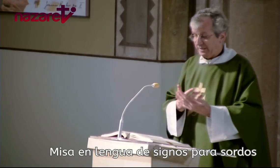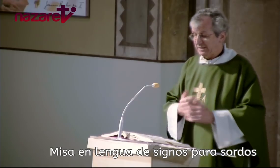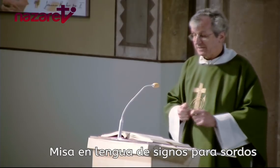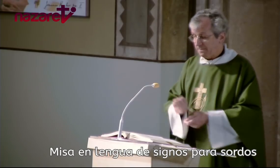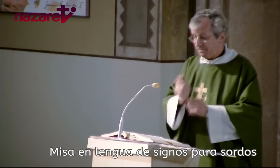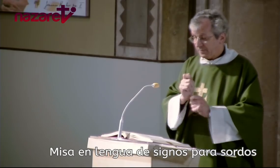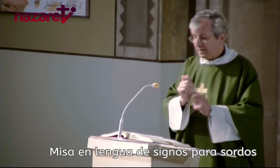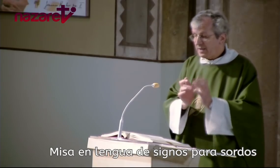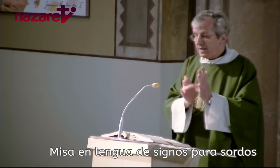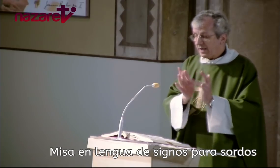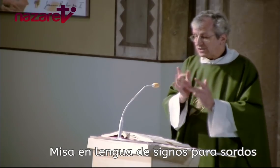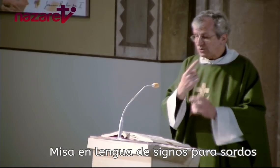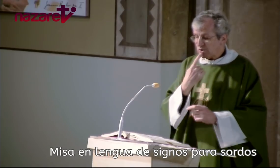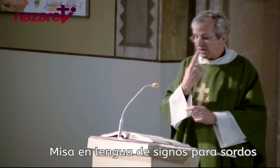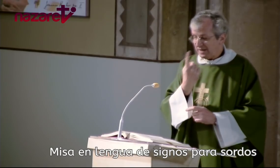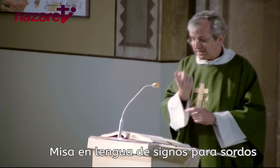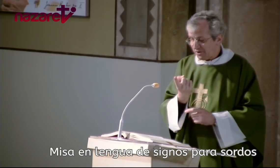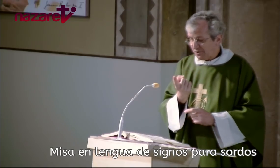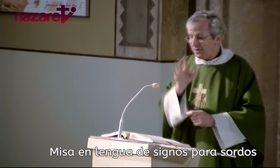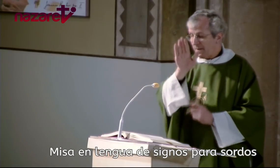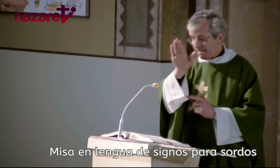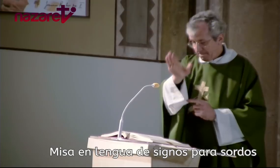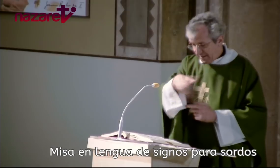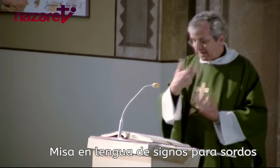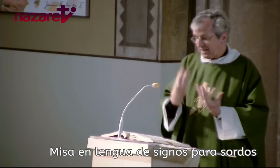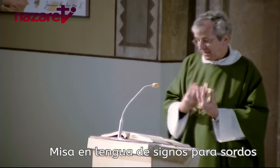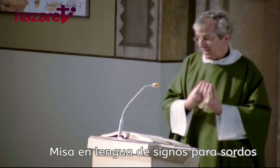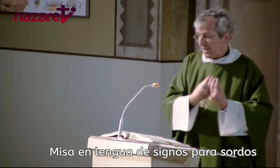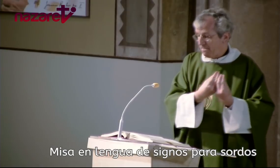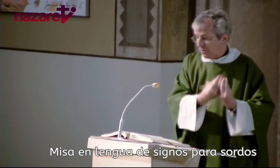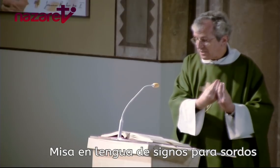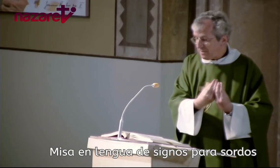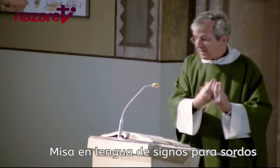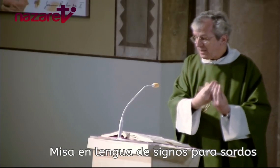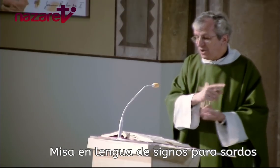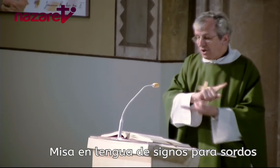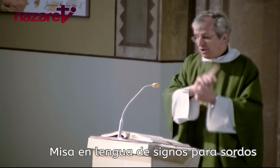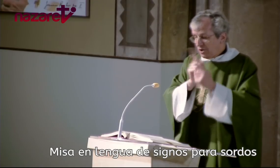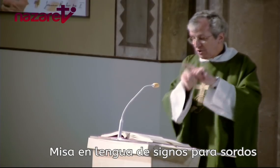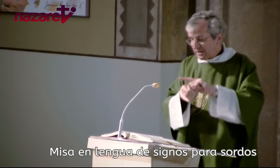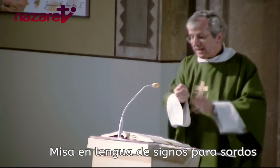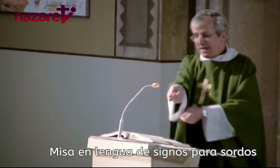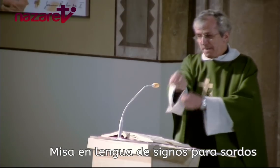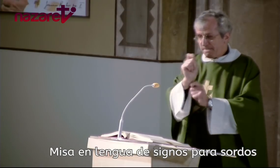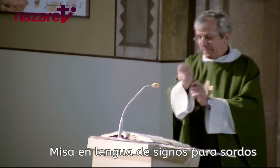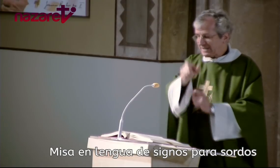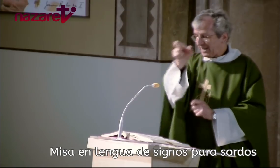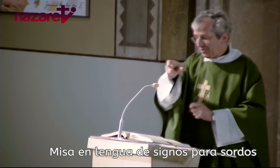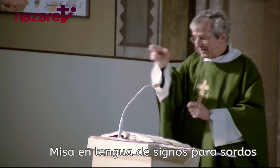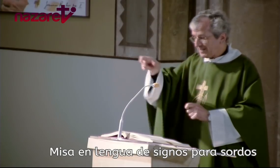pescadores. Jesús les dijo: venid en pos de mí y os haré pescadores